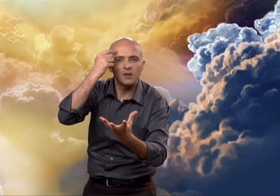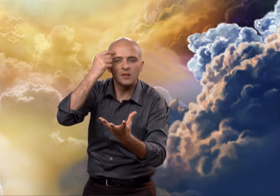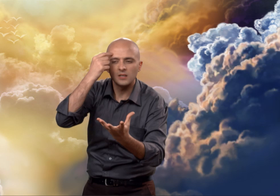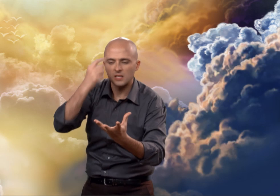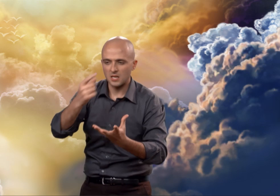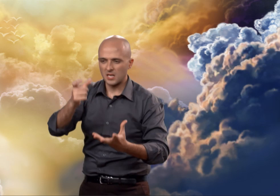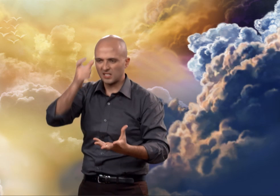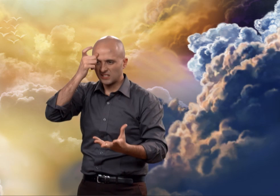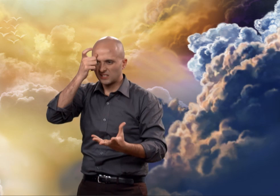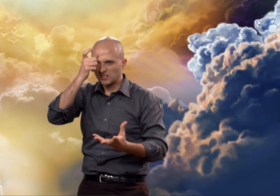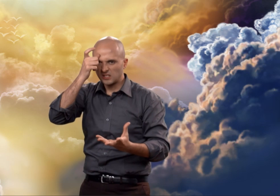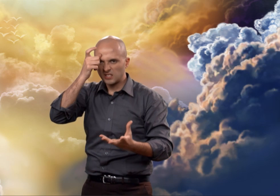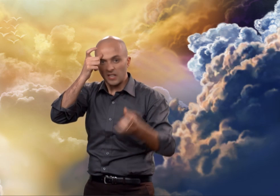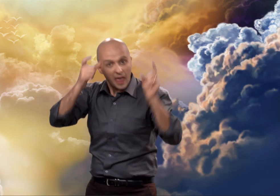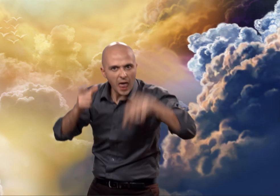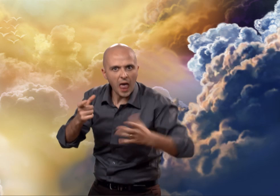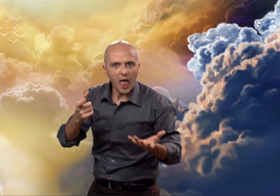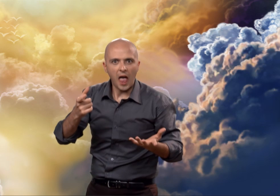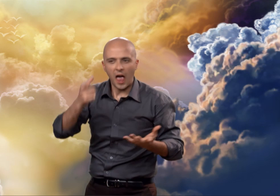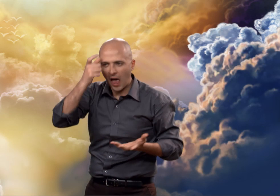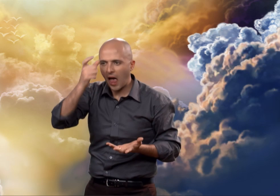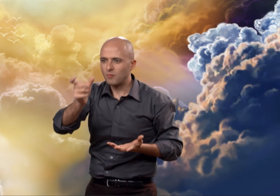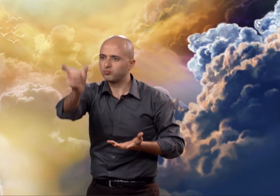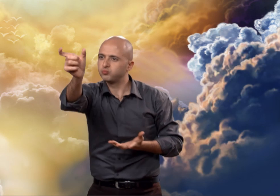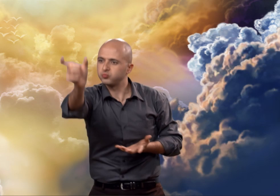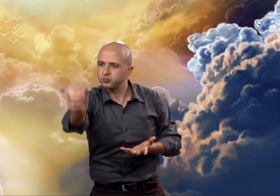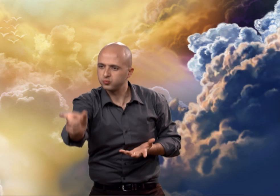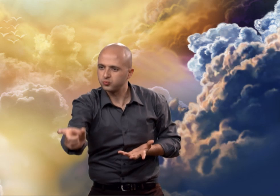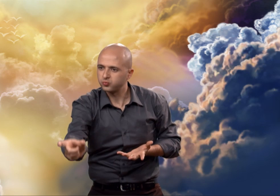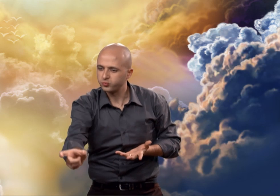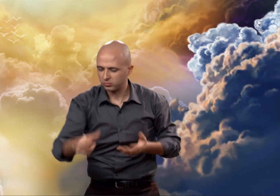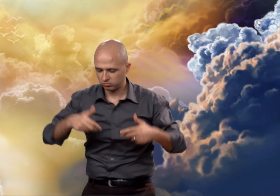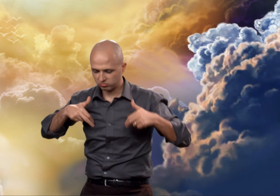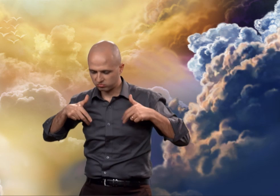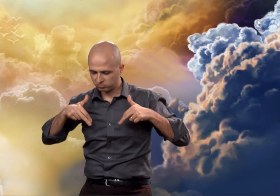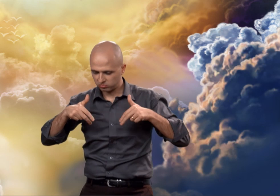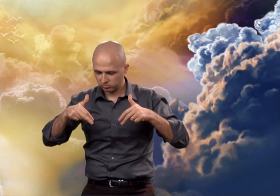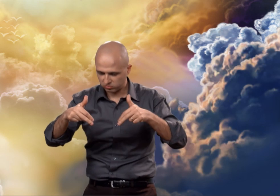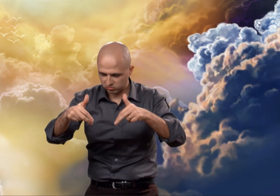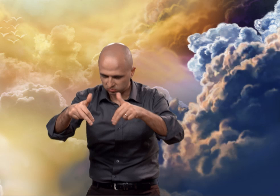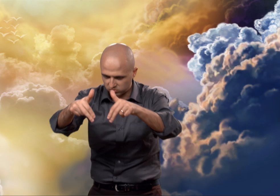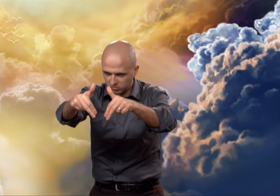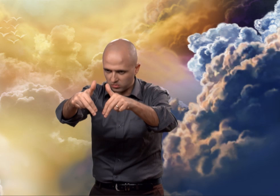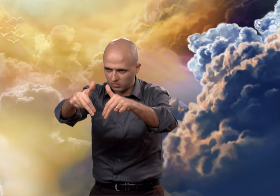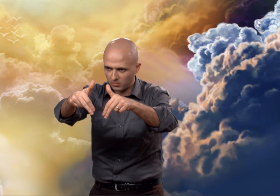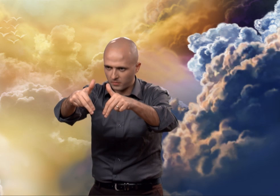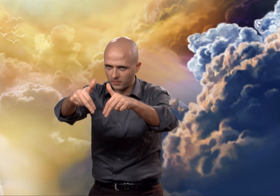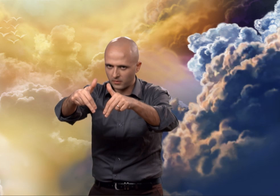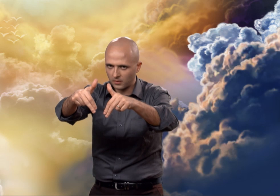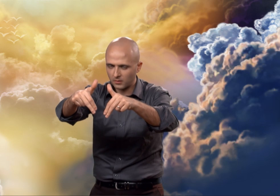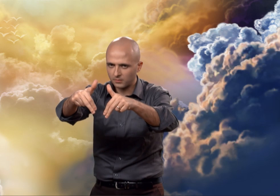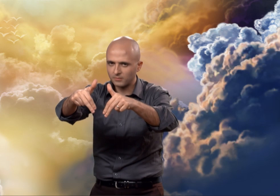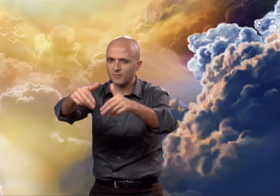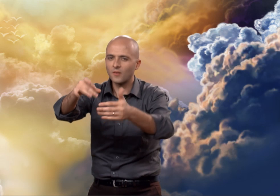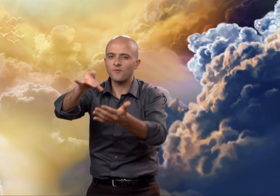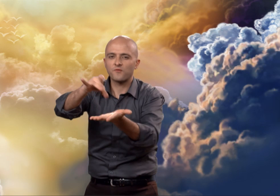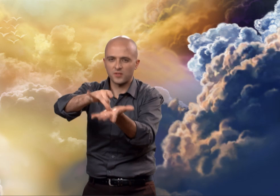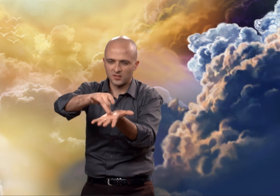onipotente, no coração divino repleto de amor. Deus jamais removerá toda desculpa para a descrença. Todos aqueles